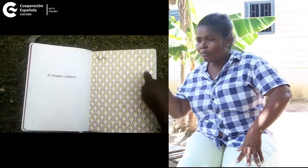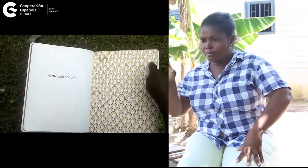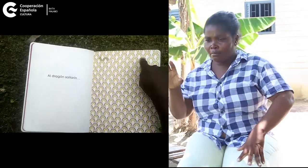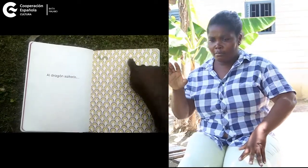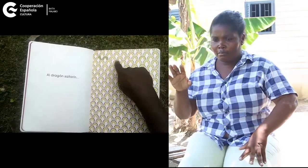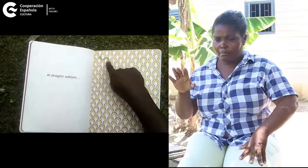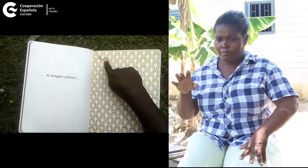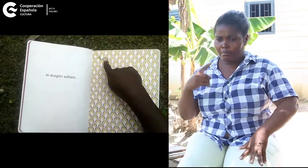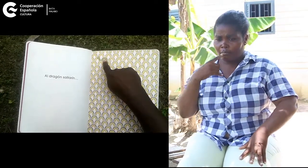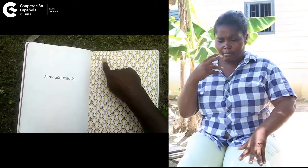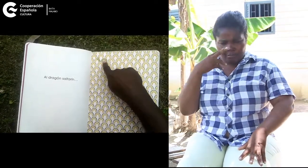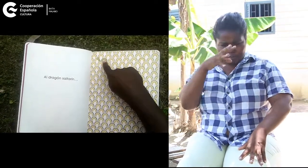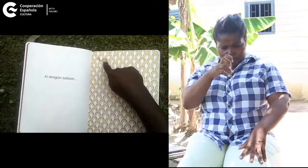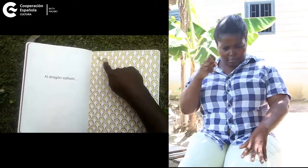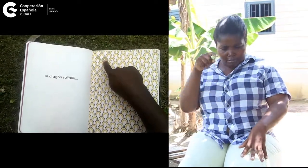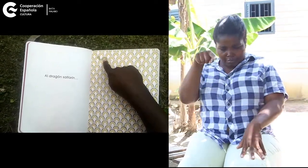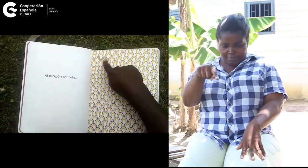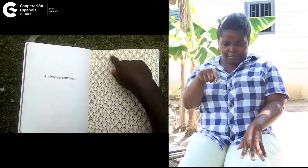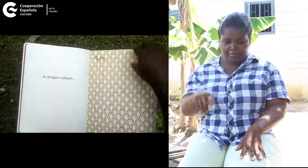Le buscamos y le encontramos aquí.